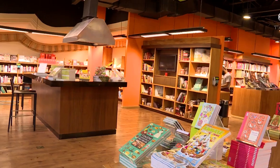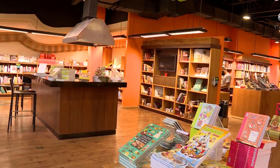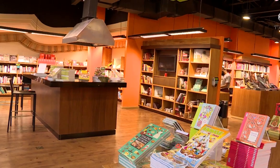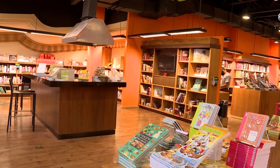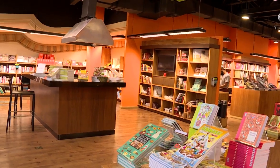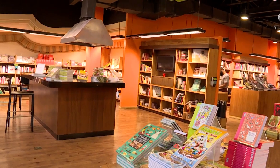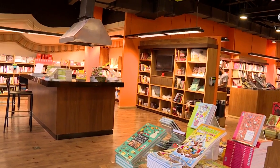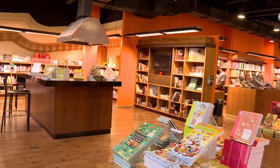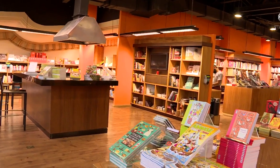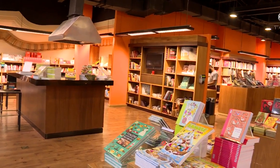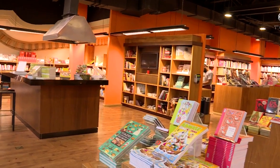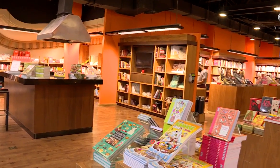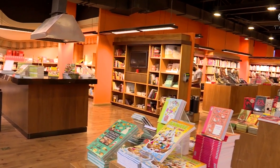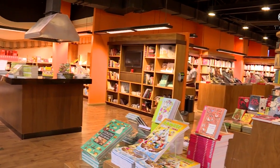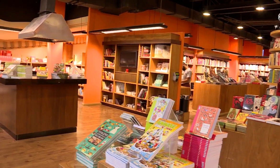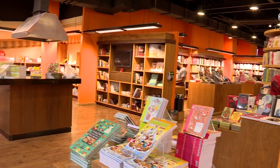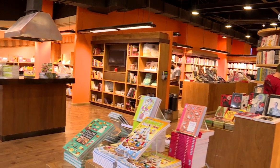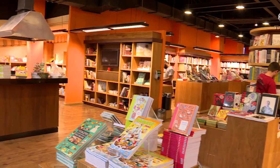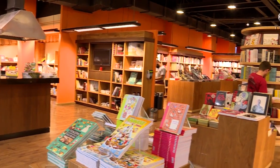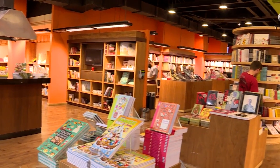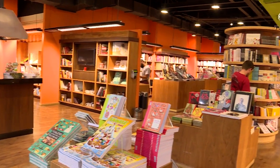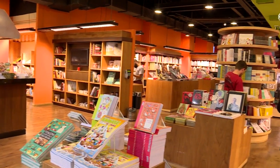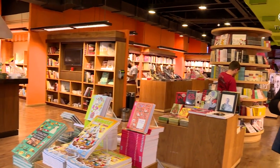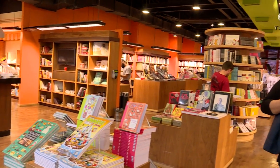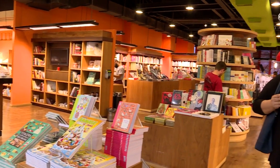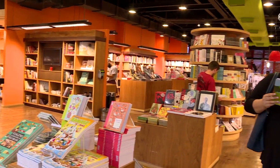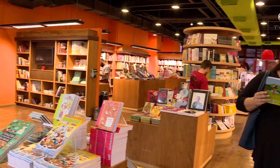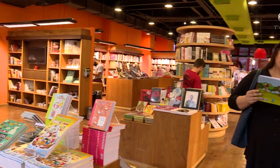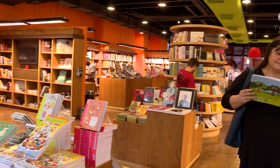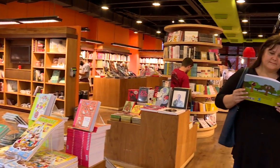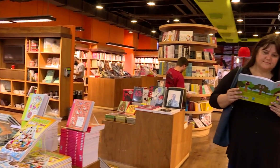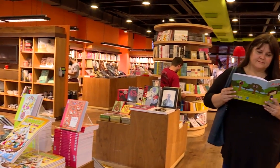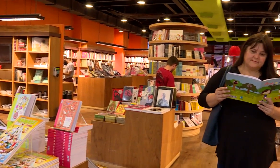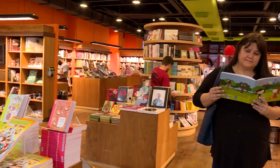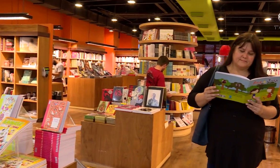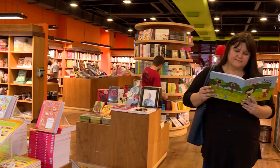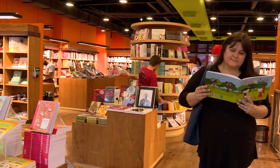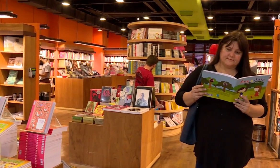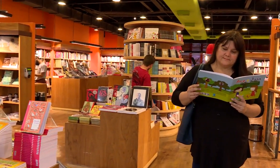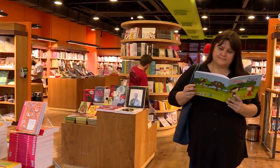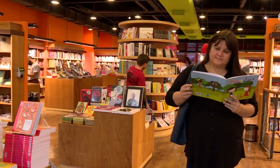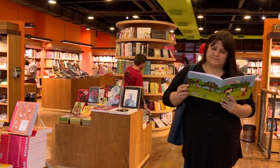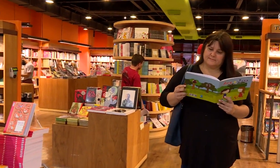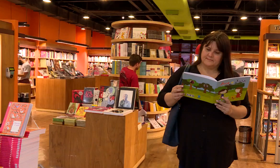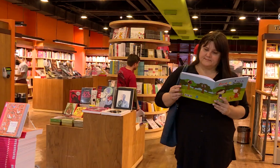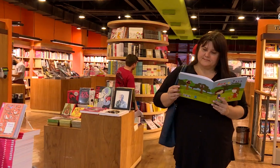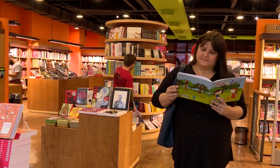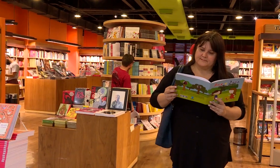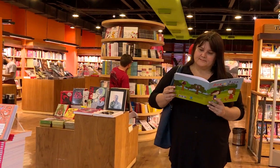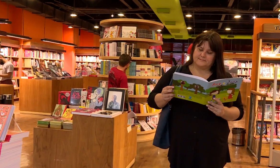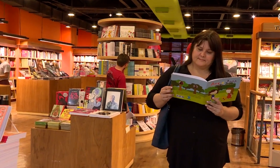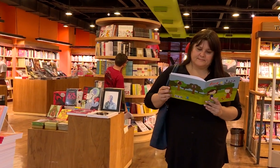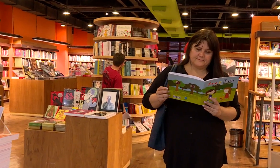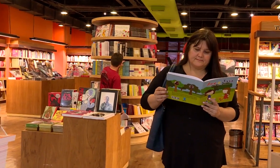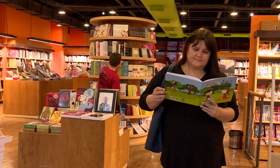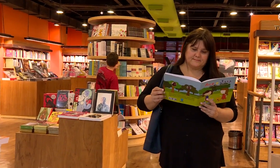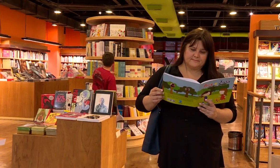Livraria com estantes e bancadas com livros expostos. Em pé, Luciana olha para as páginas do livro Anne e